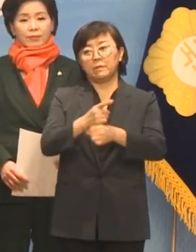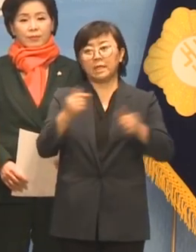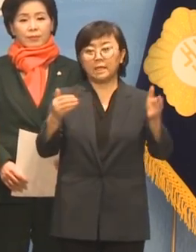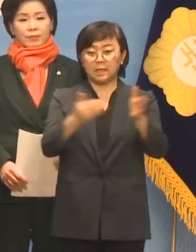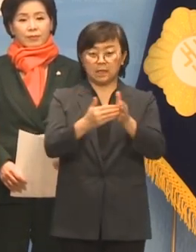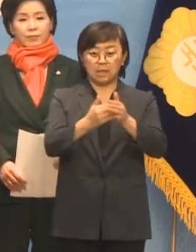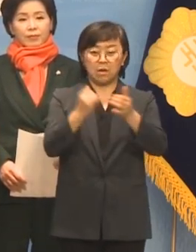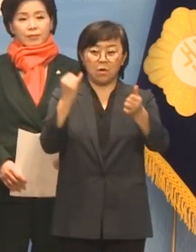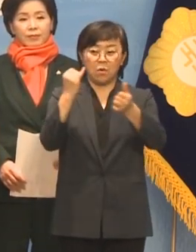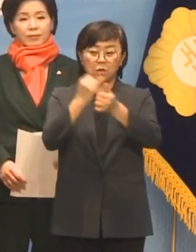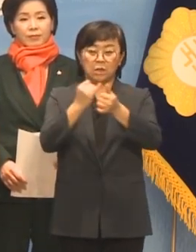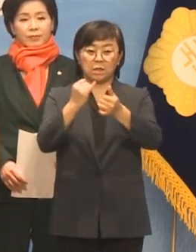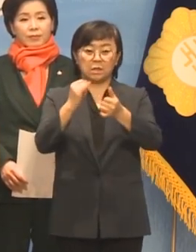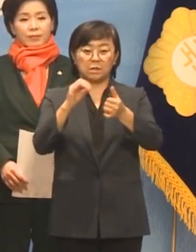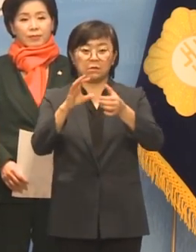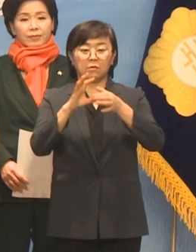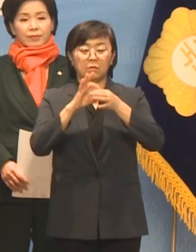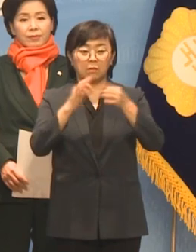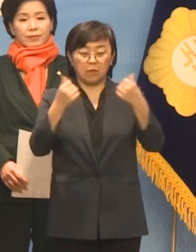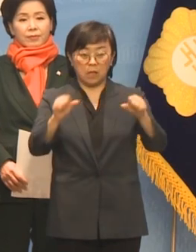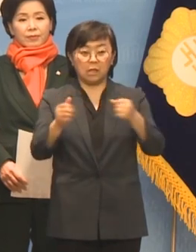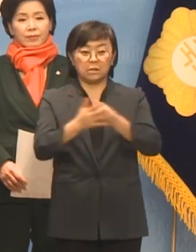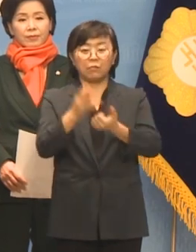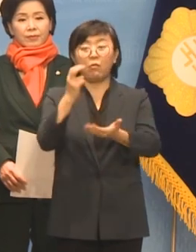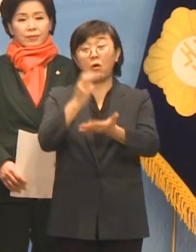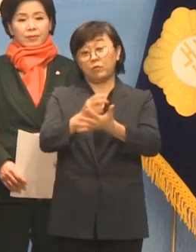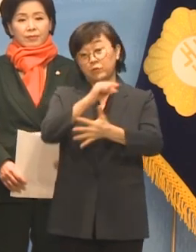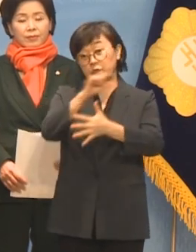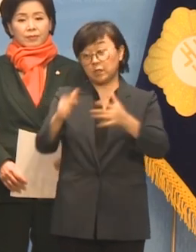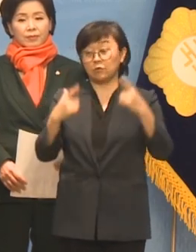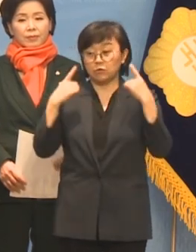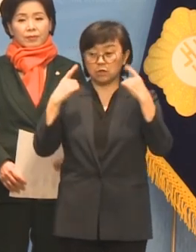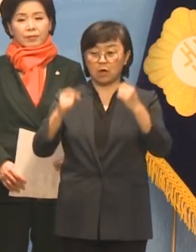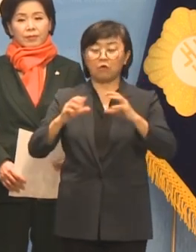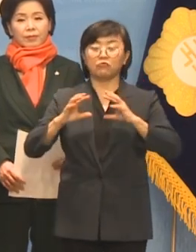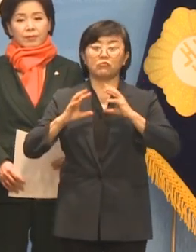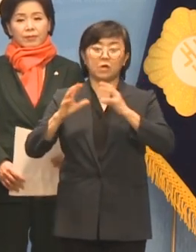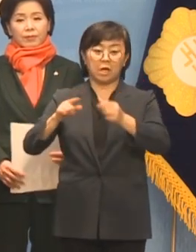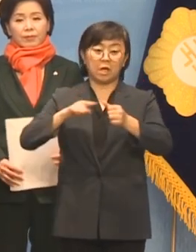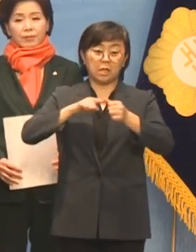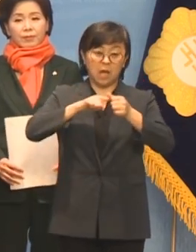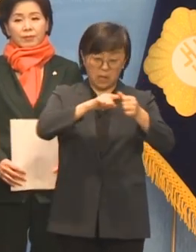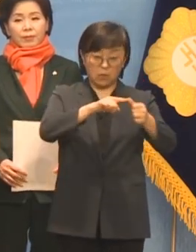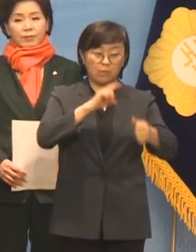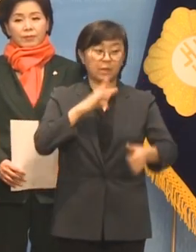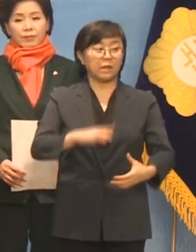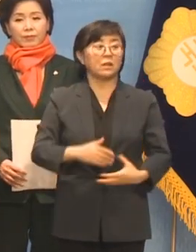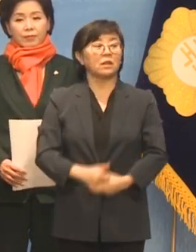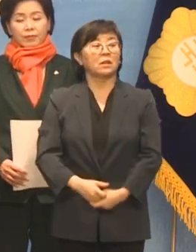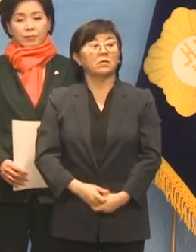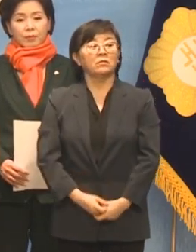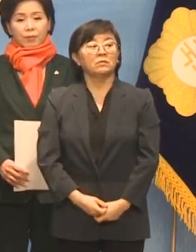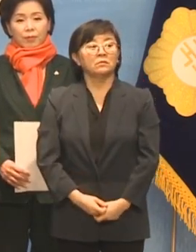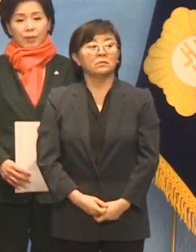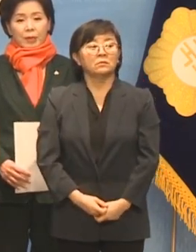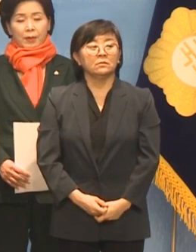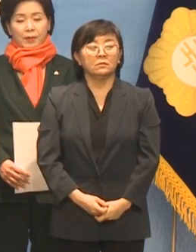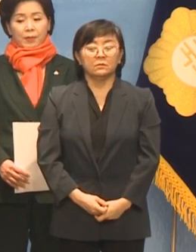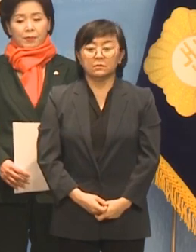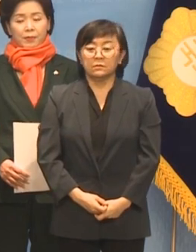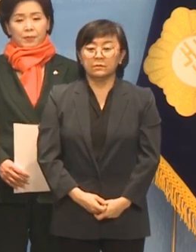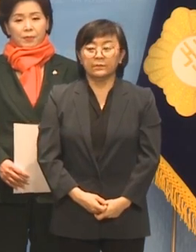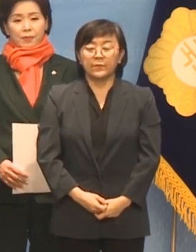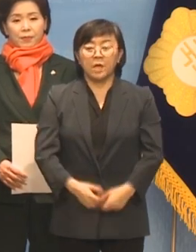종료된 혼인관계의 법률상 유지를 국가가 강요하는 것에 불과합니다.